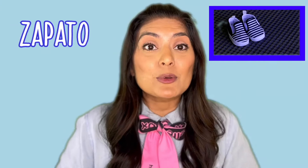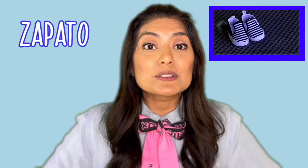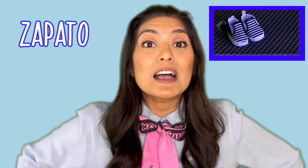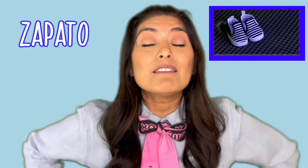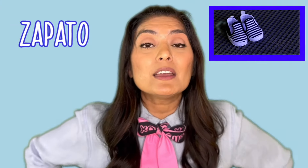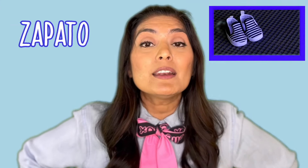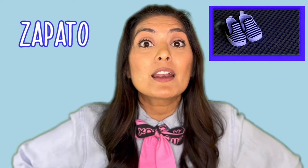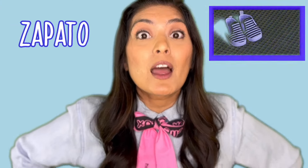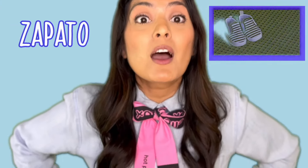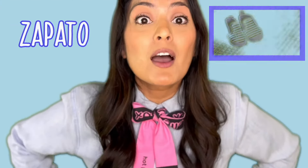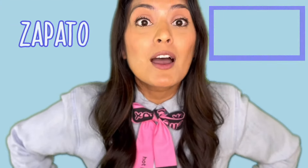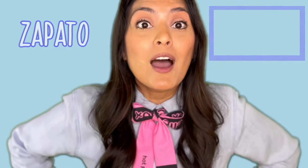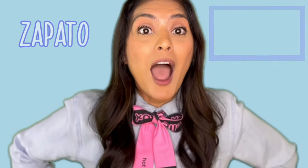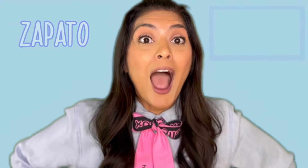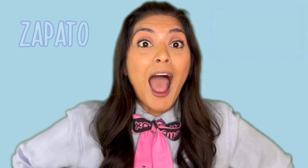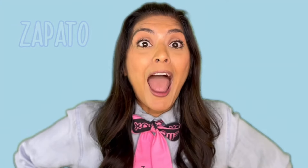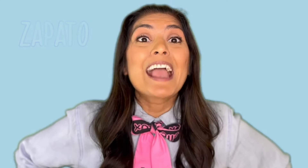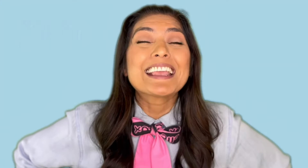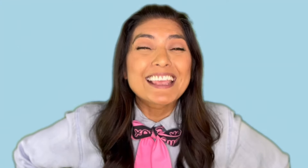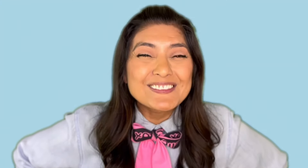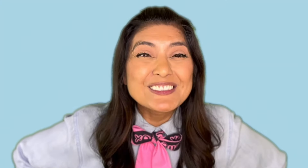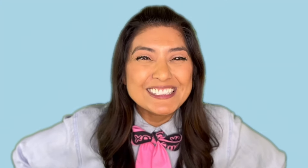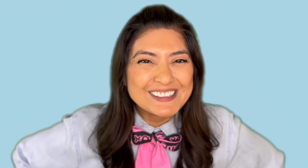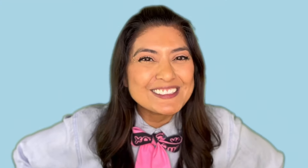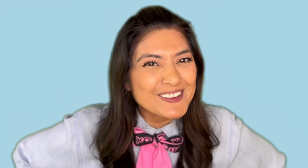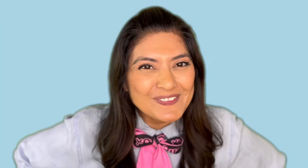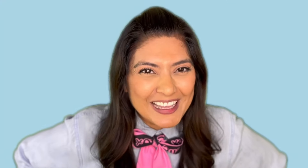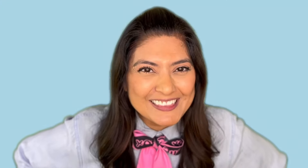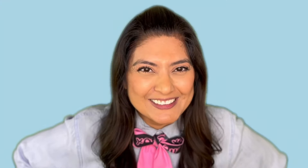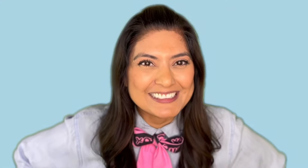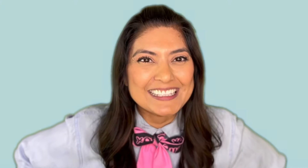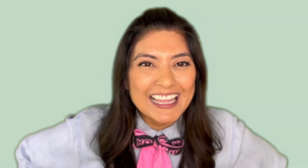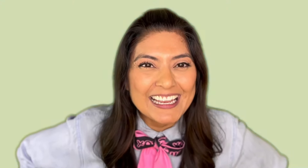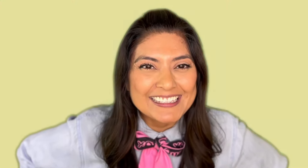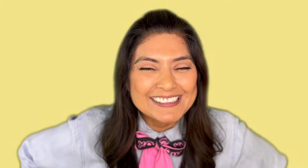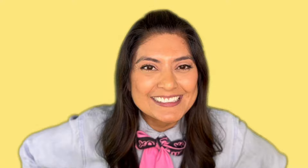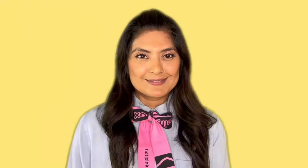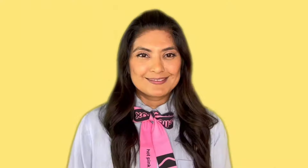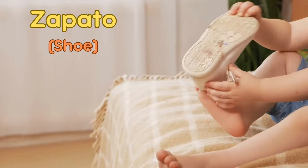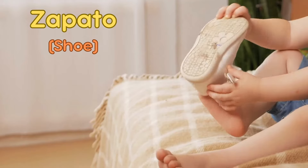A ver. ¡Qué bonitos zapatos tienes!